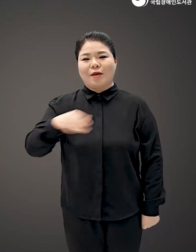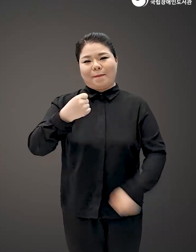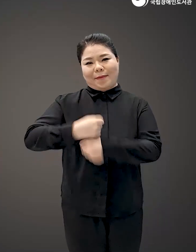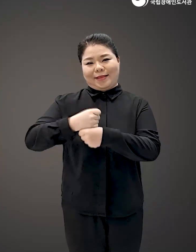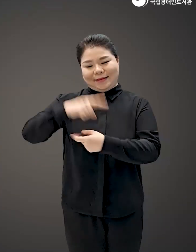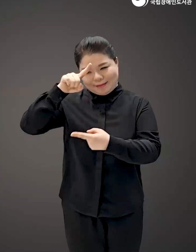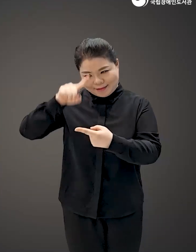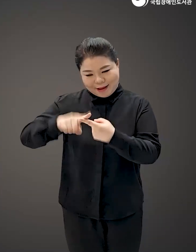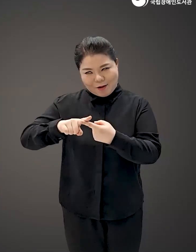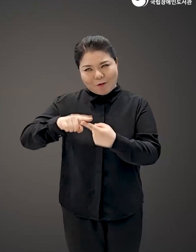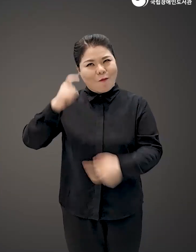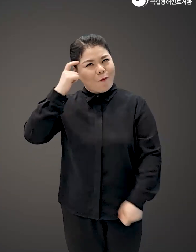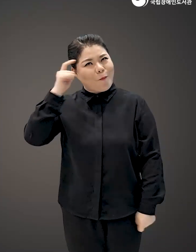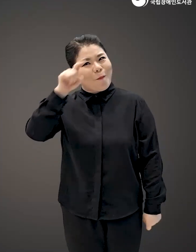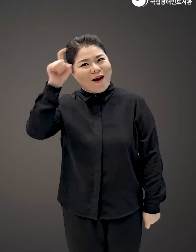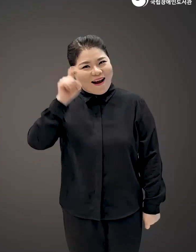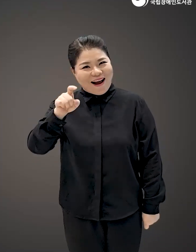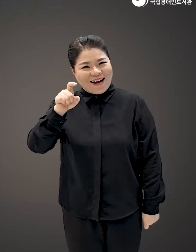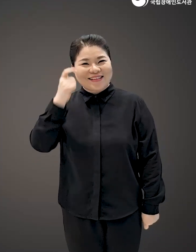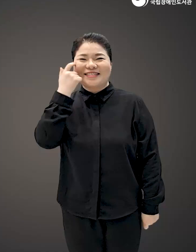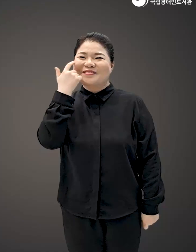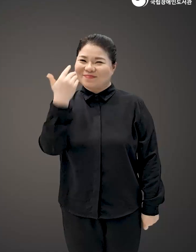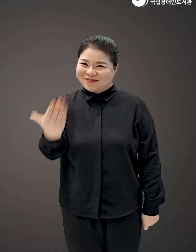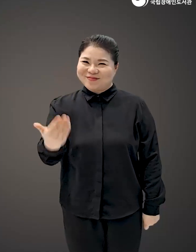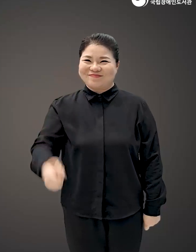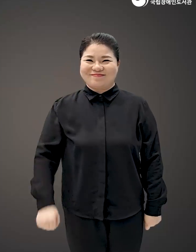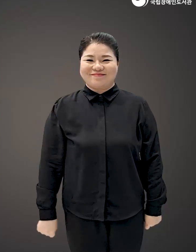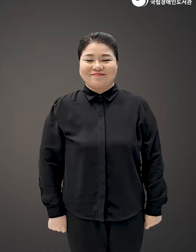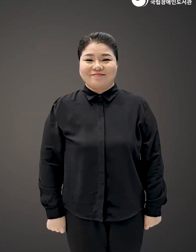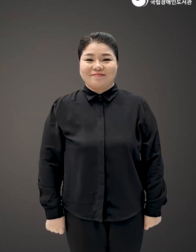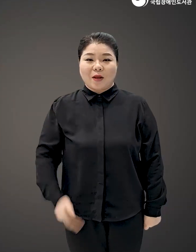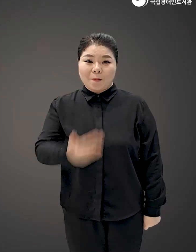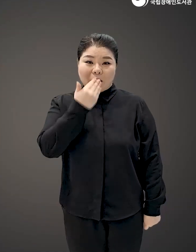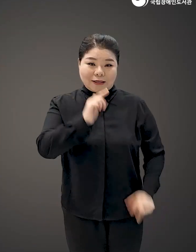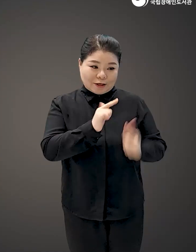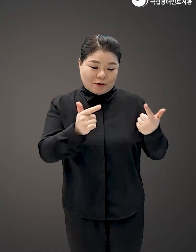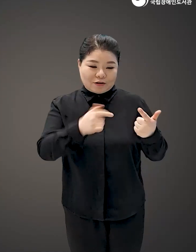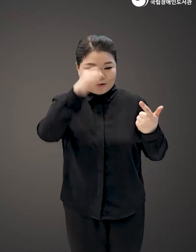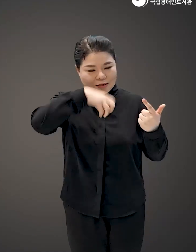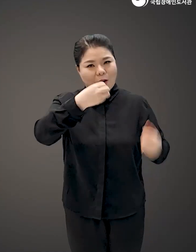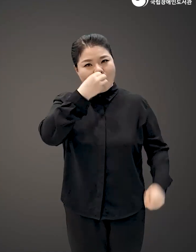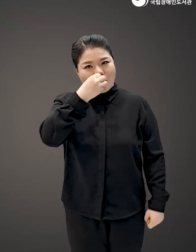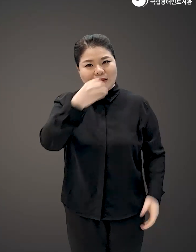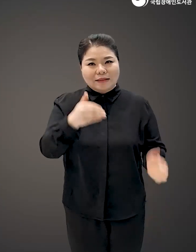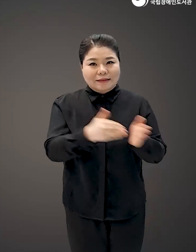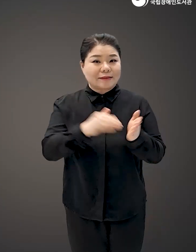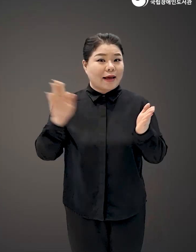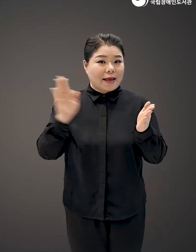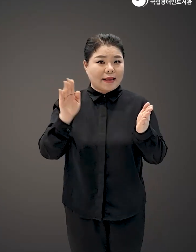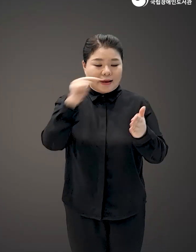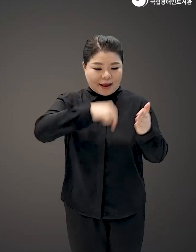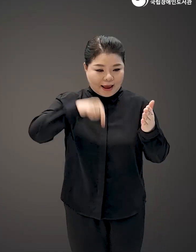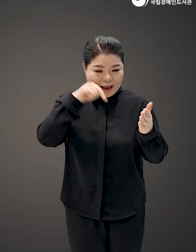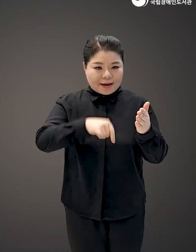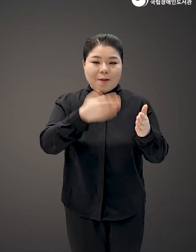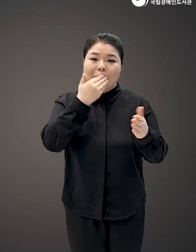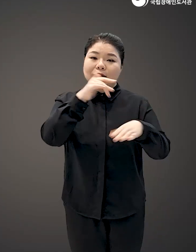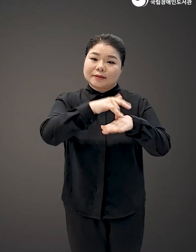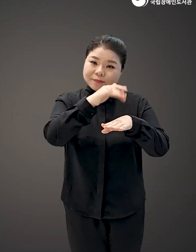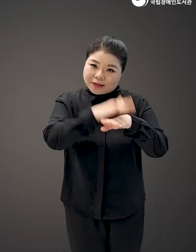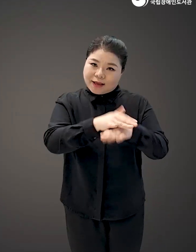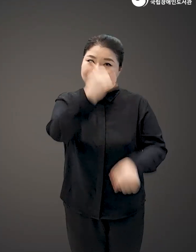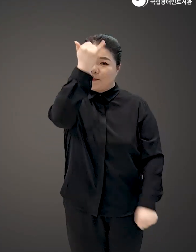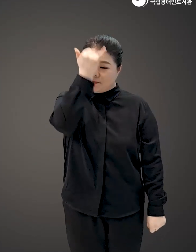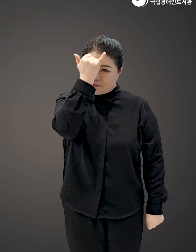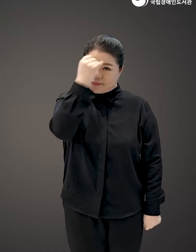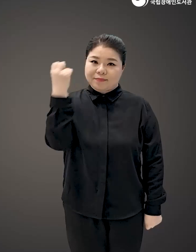그 자체가 아닐까? 라며 질문을 던지는데요. 음식을 단순히 먹는 것이 아니라 그 안에 담긴 식습관이나